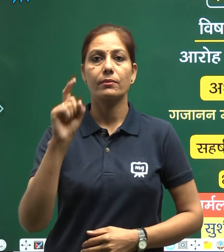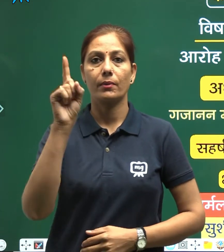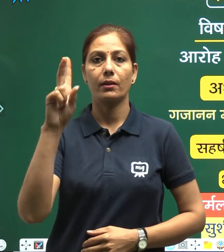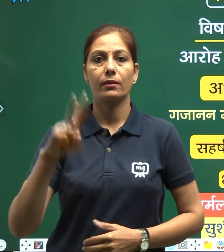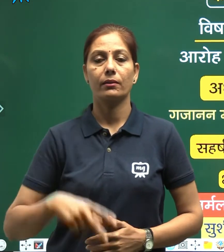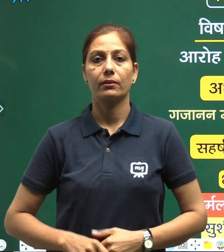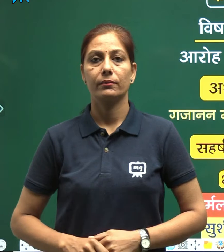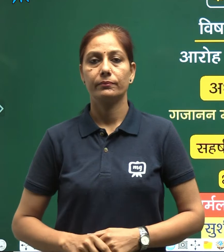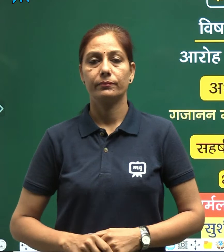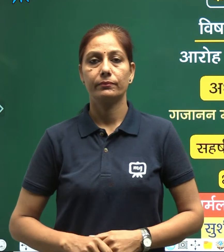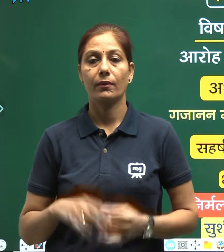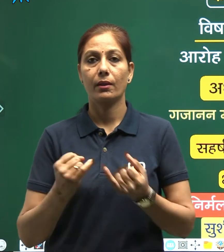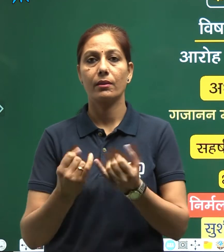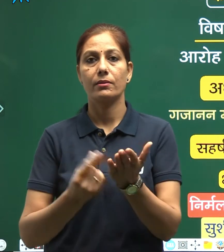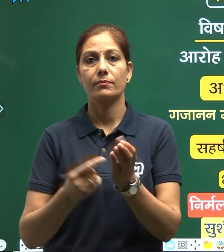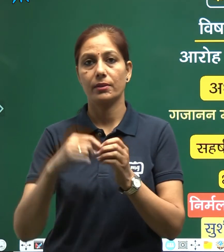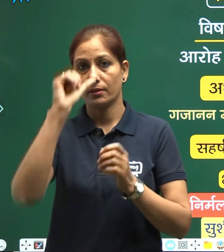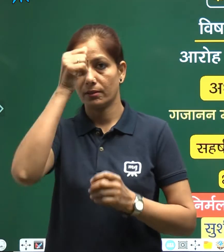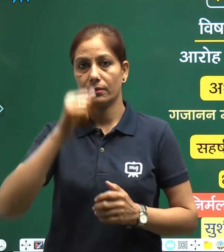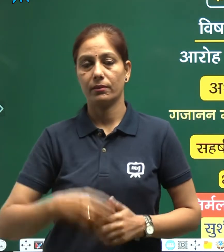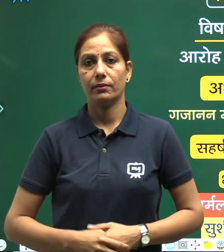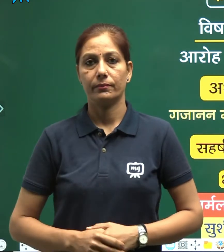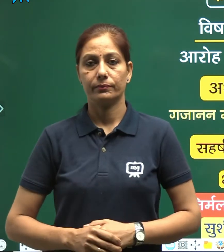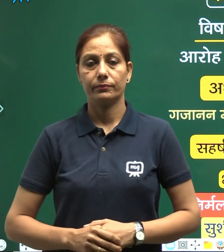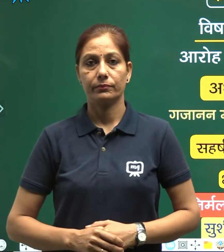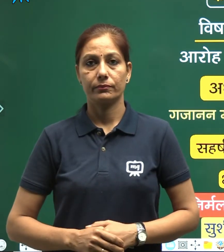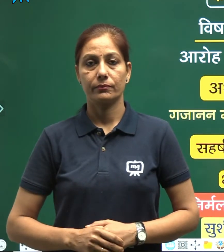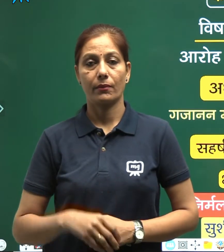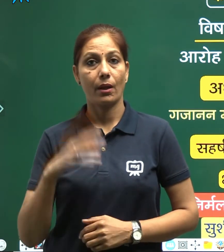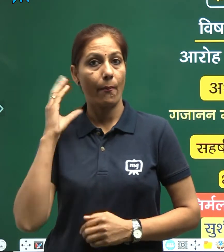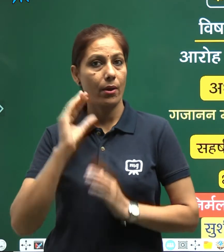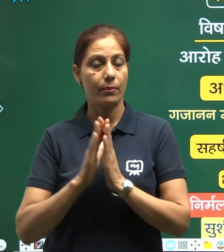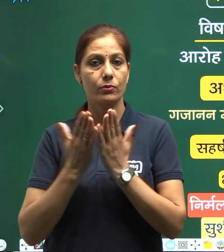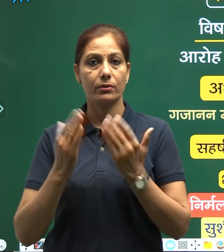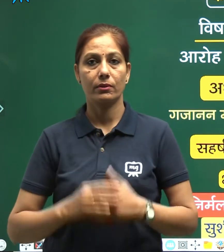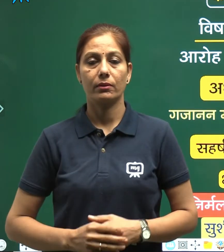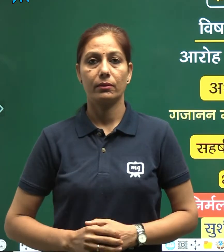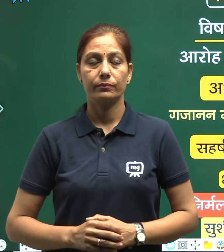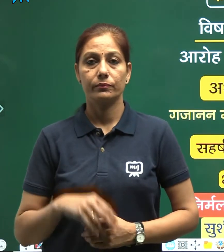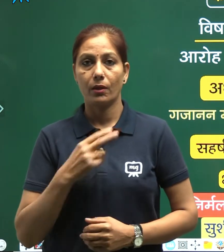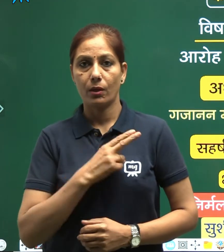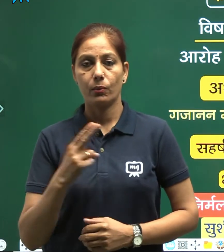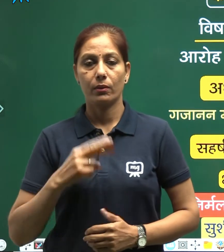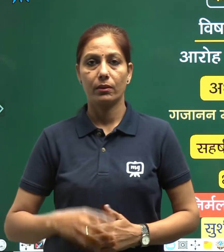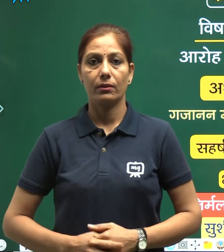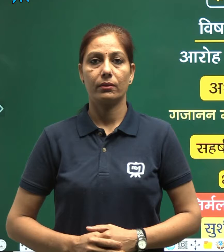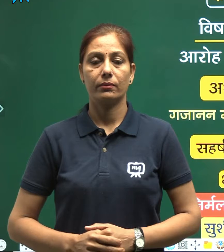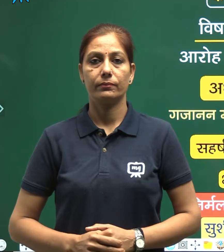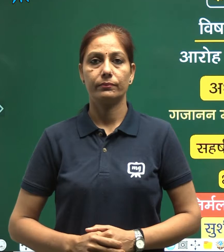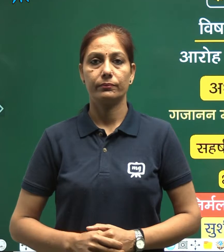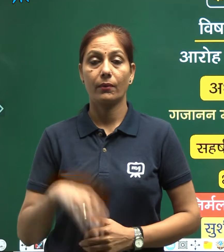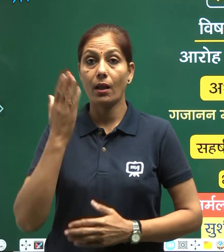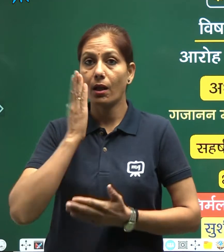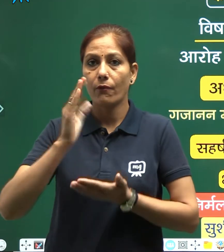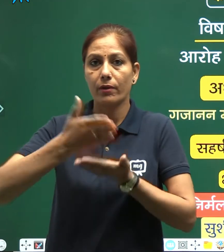की हिंदी विषय की पाठ्य पुस्तक आरोह के